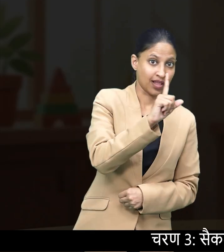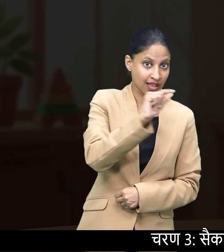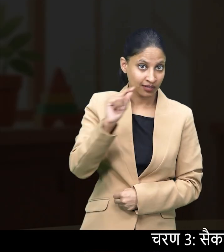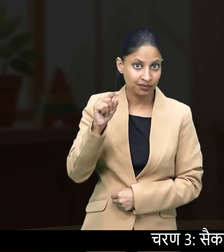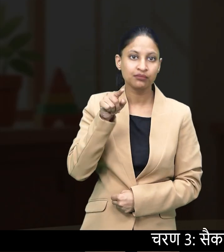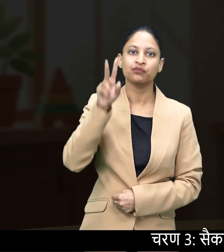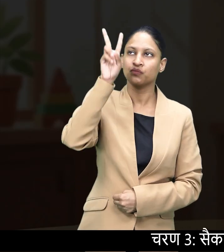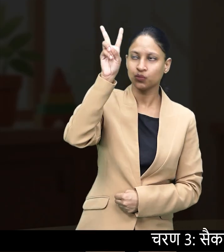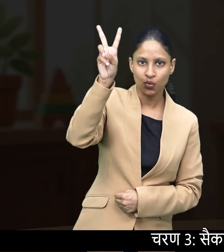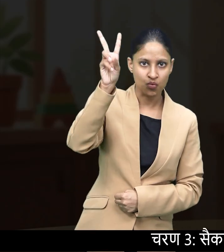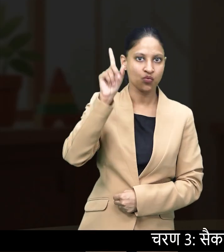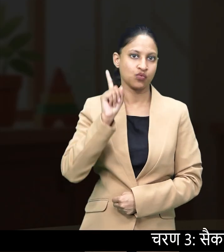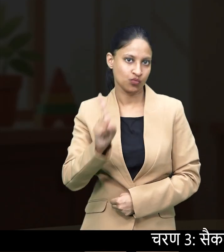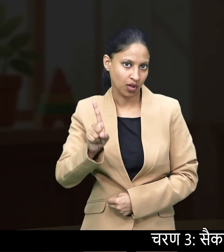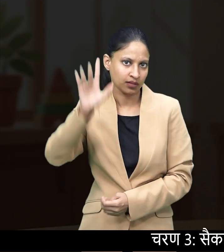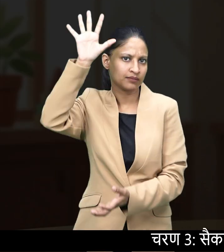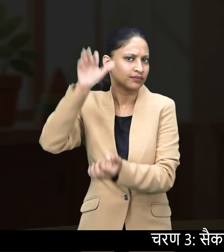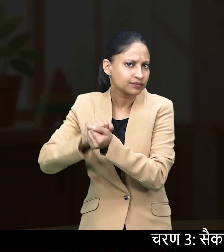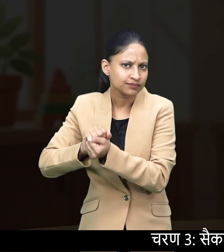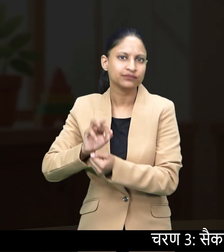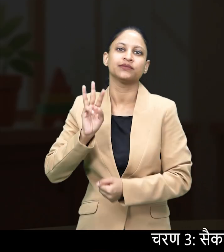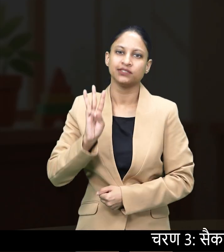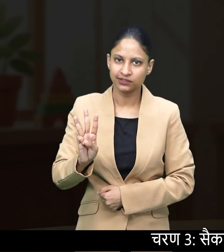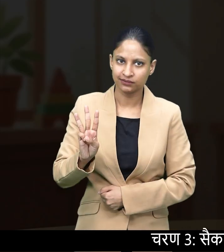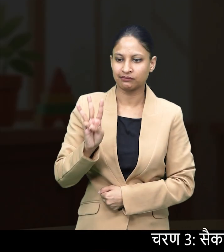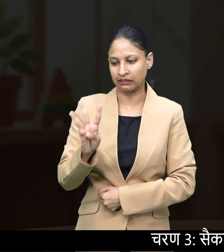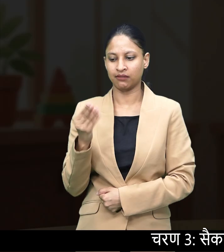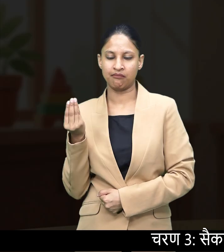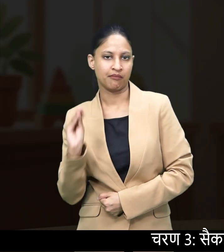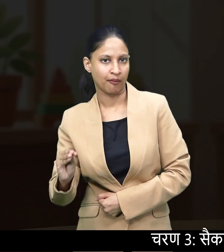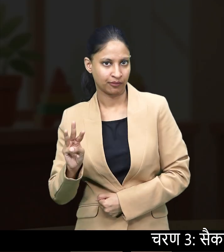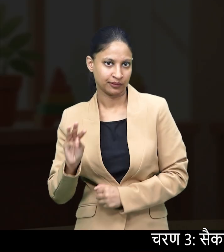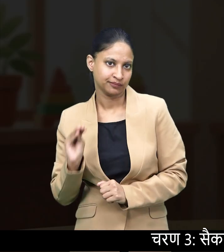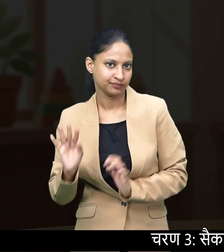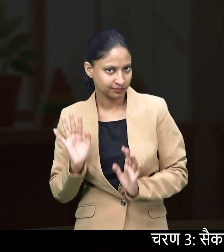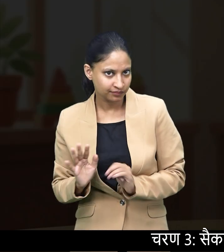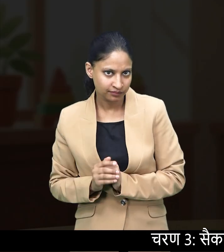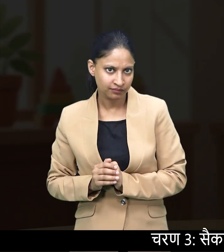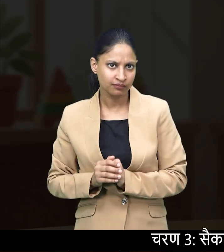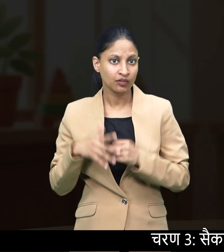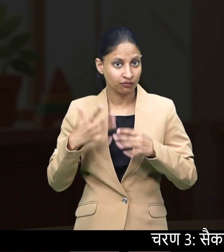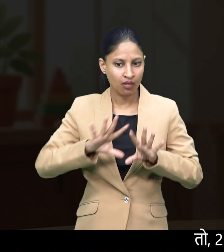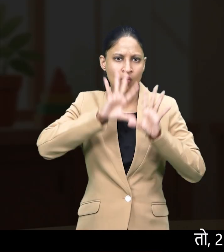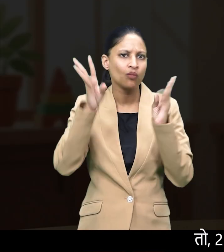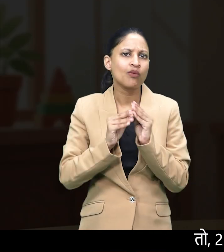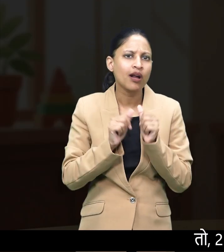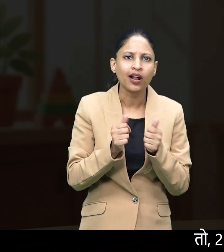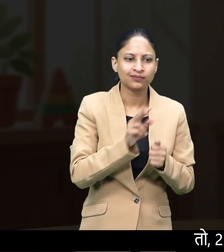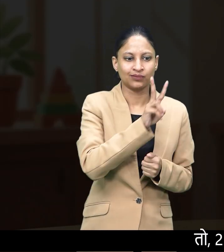चरण 3 सैकड़ा। 2 जोड़ 1 बराबर 3। सैकड़ा स्तंभ में 3 लिखे।